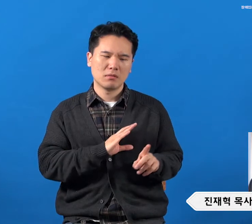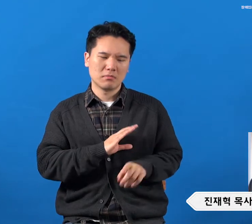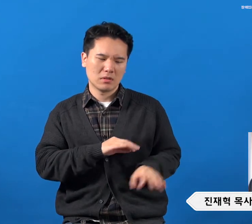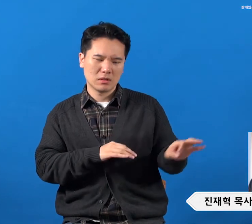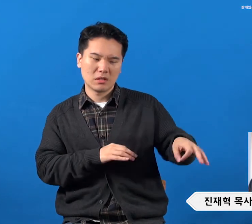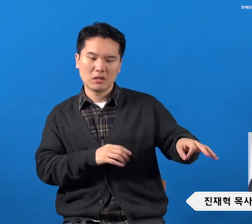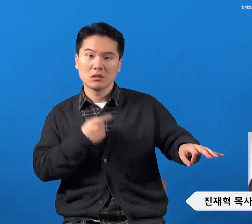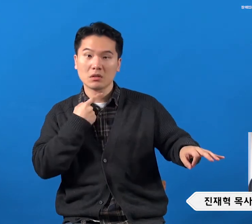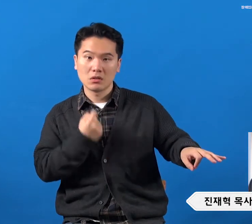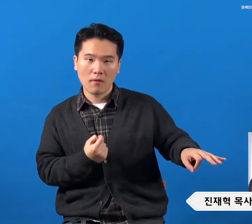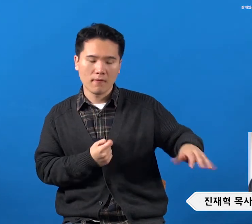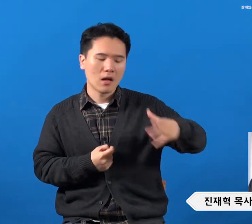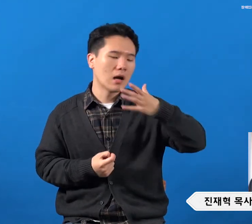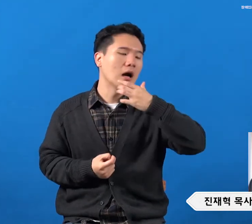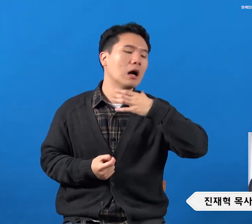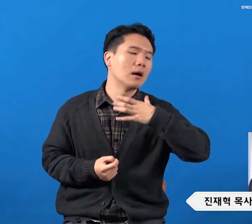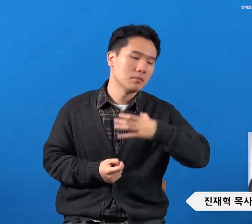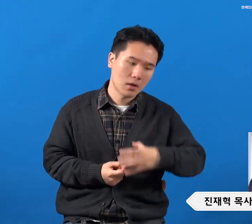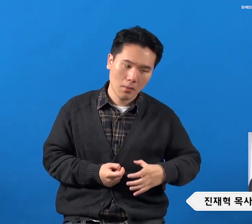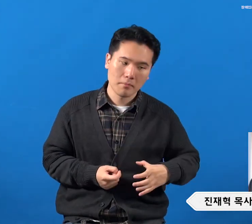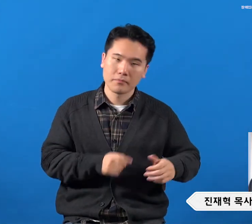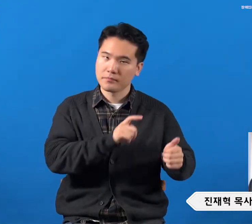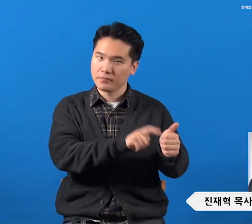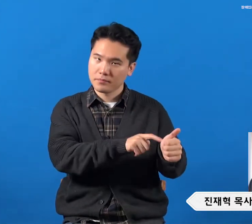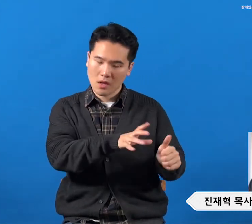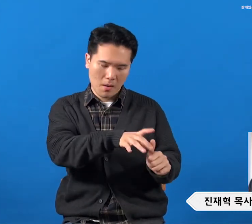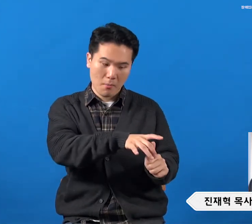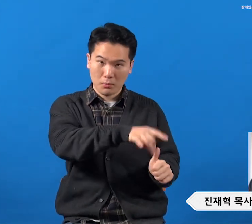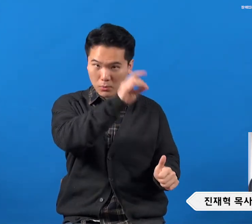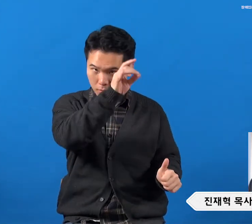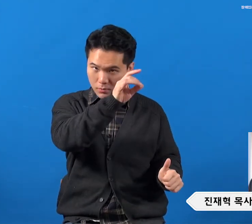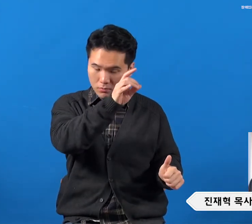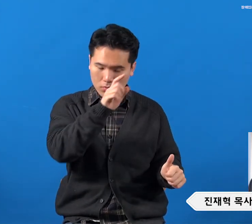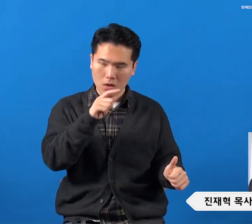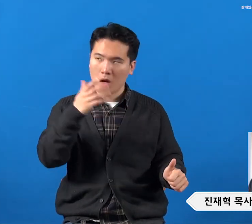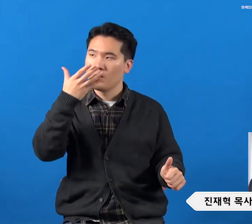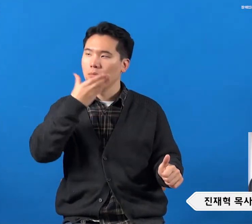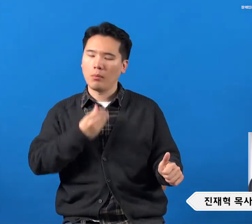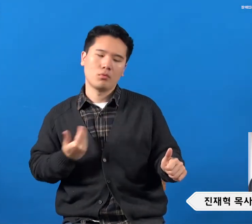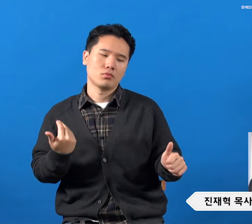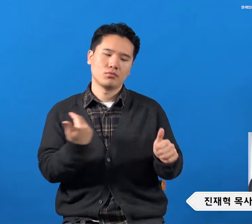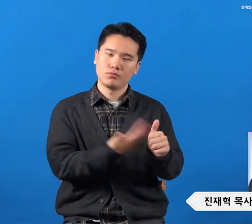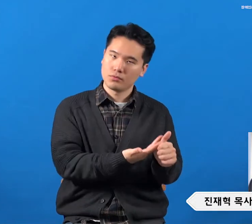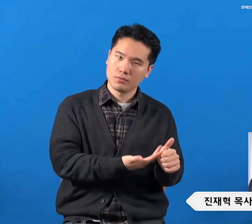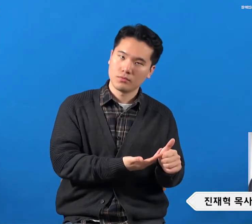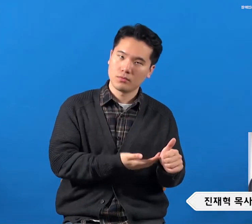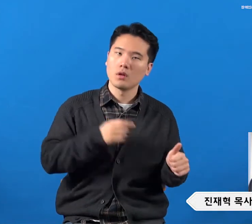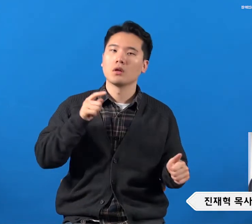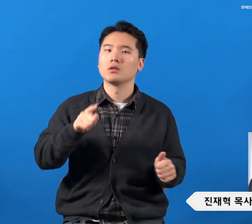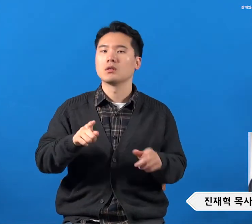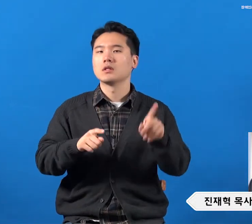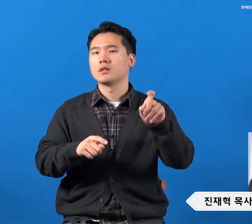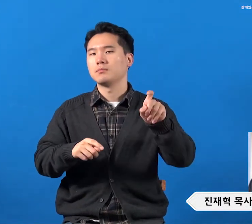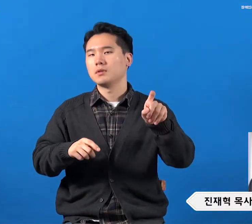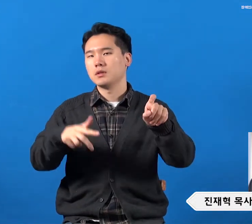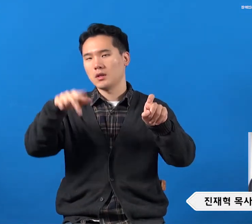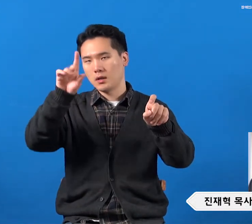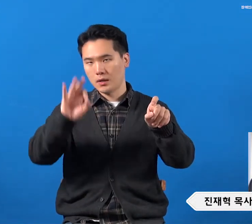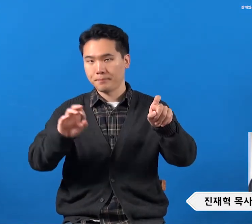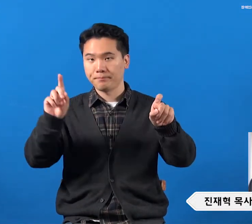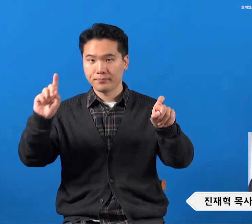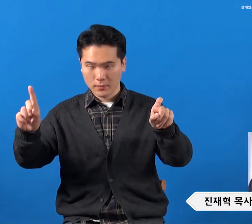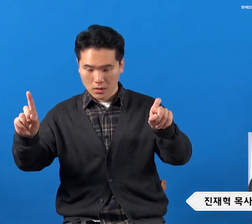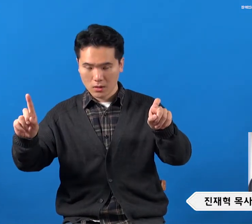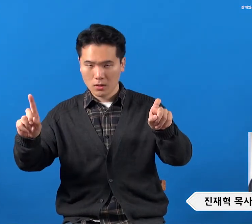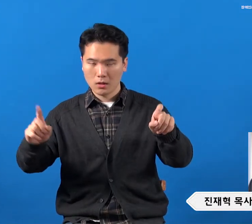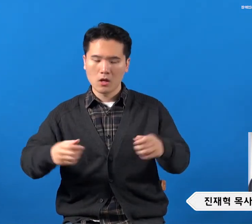등장하지 않았던 무명의 아브람을 향해 하나님이 선택하시고 축복하십니다. 그리고 12장